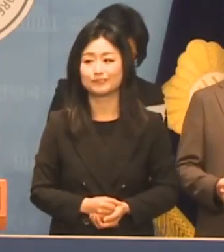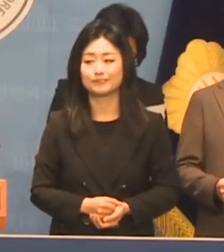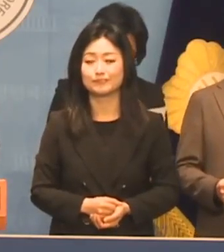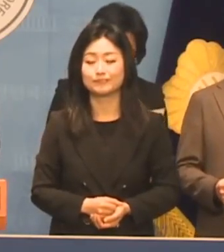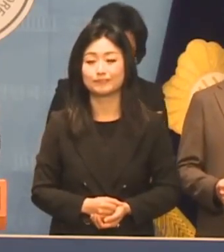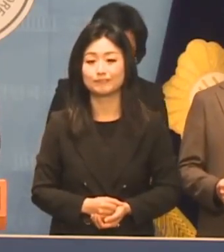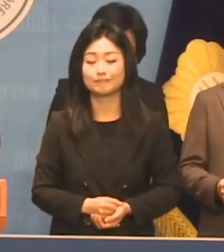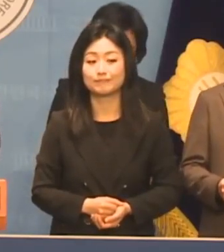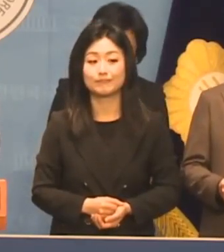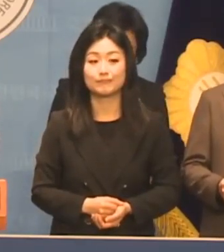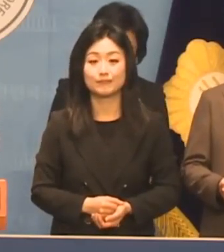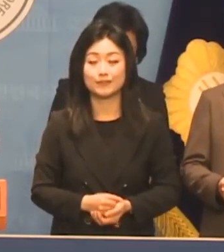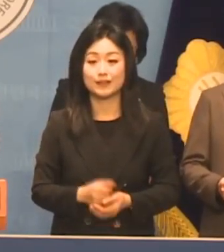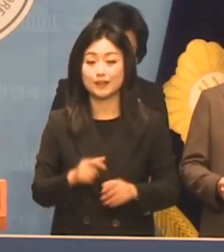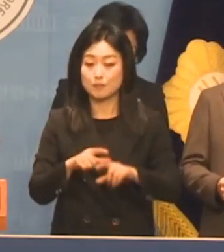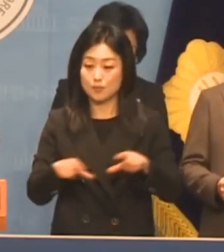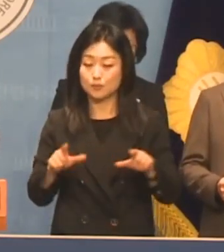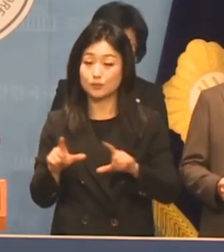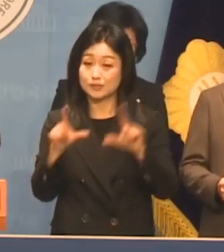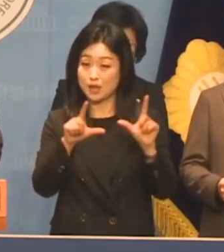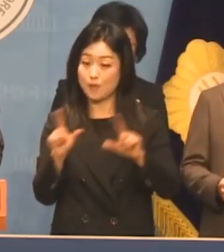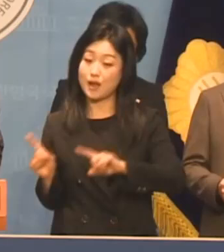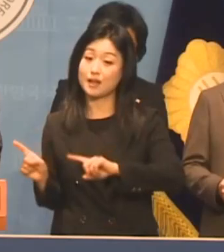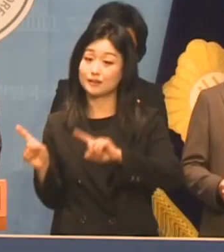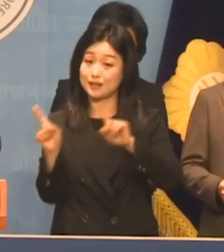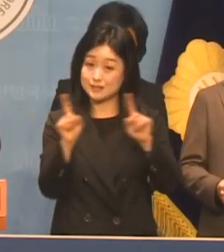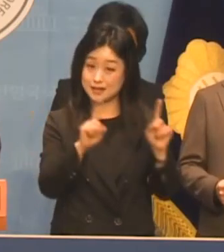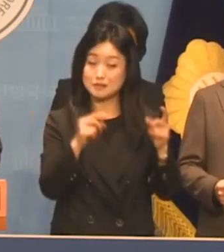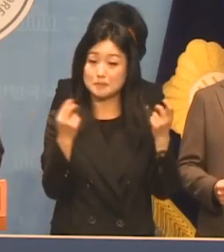이는 우리의 일상을 되찾는 길이기도 하지만